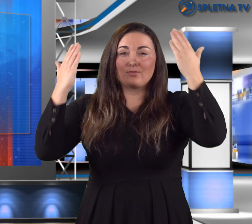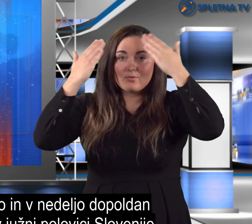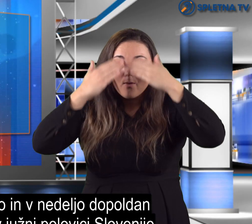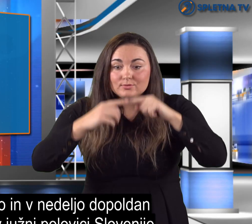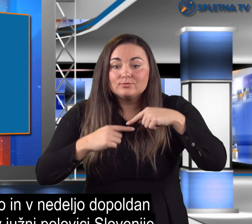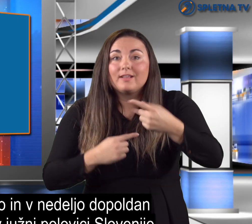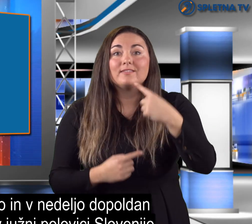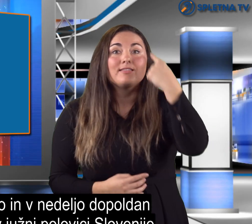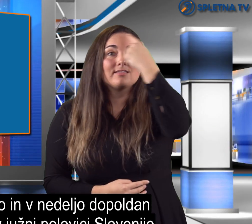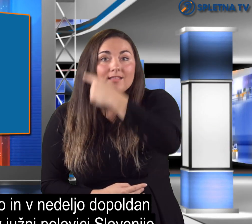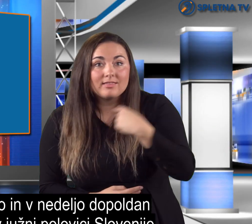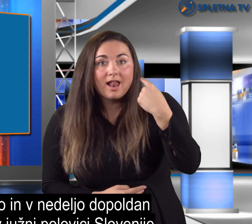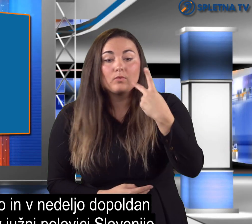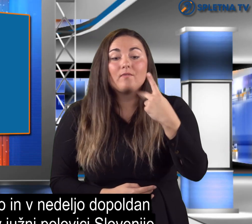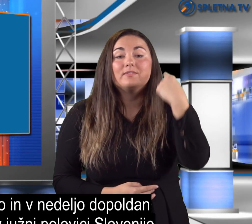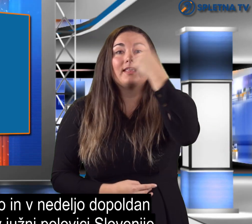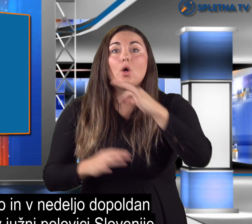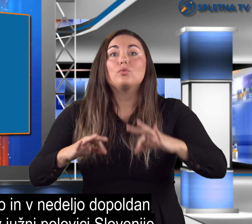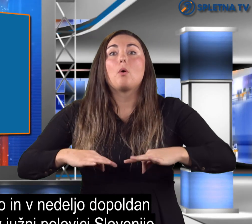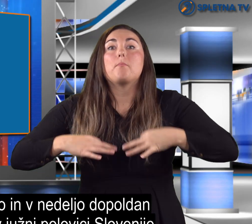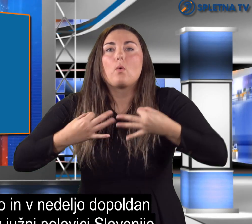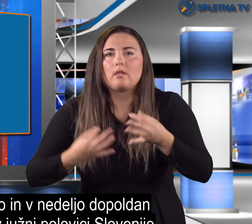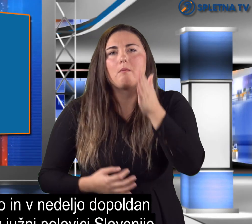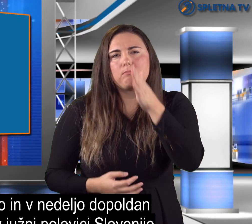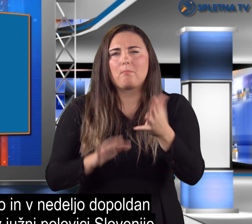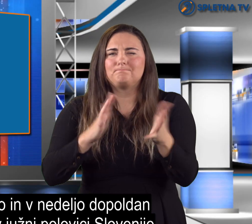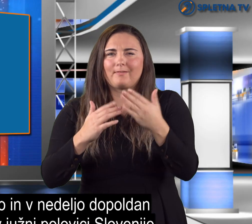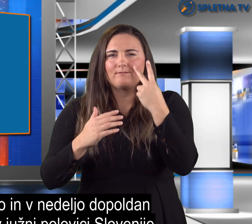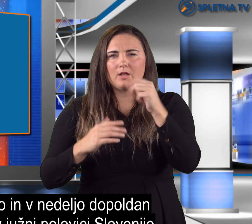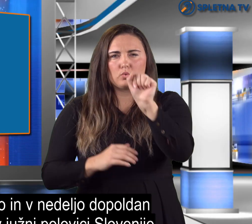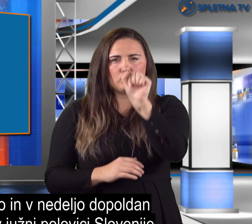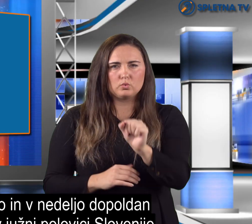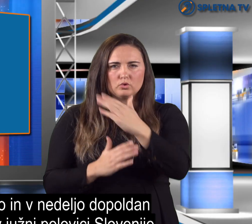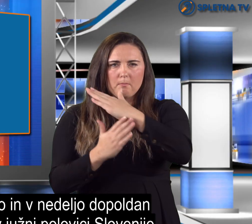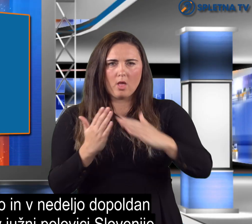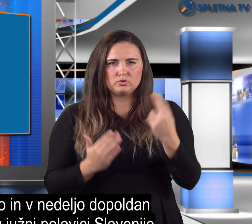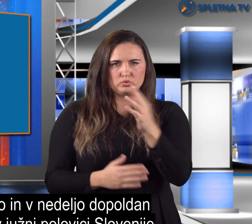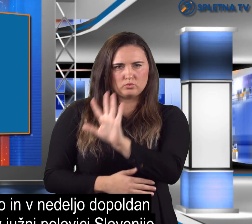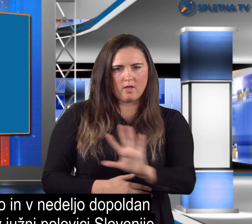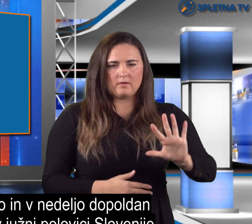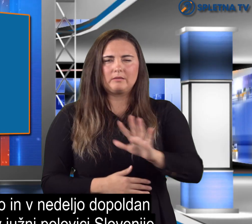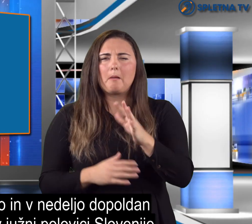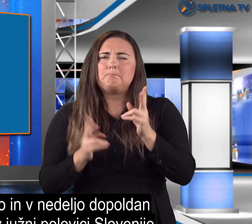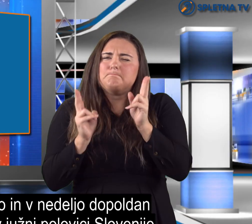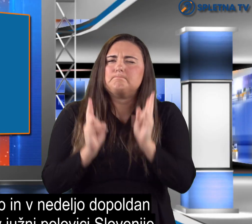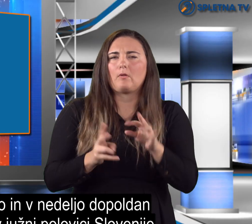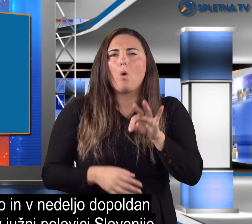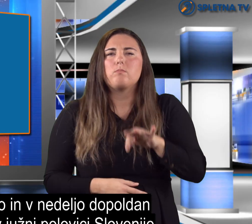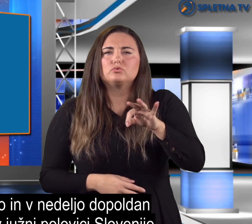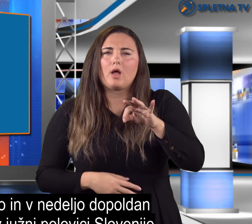V noči na nedeljo in v nedeljo dopoldan bodo predvsem v južni polovici Slovenije možne občasne krajevne